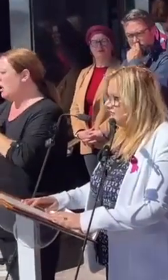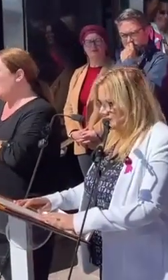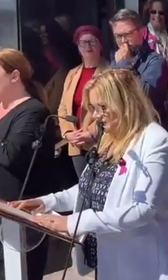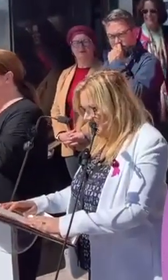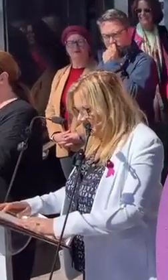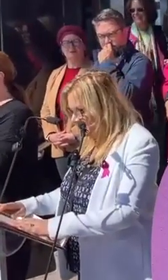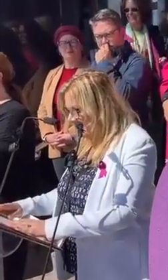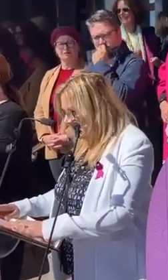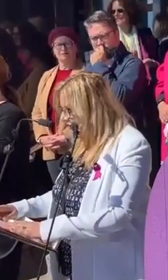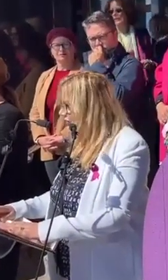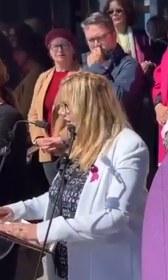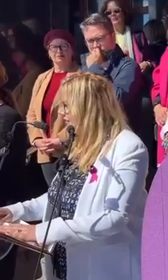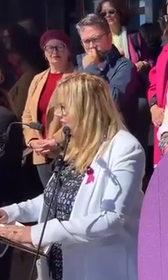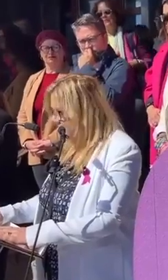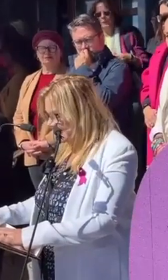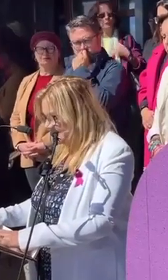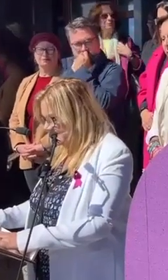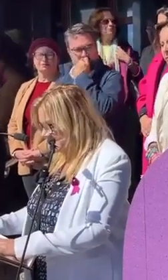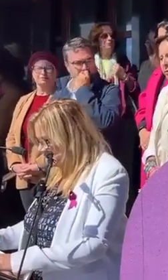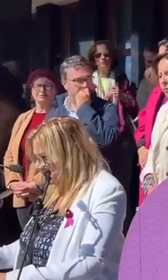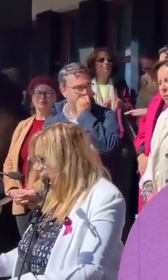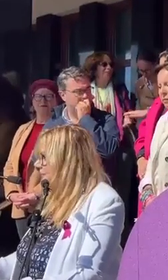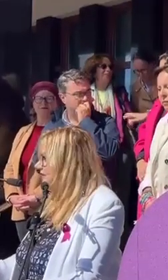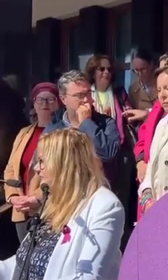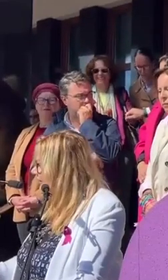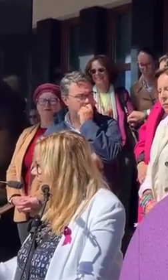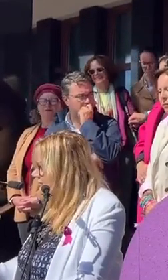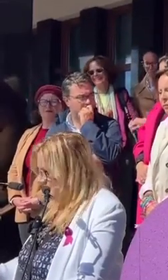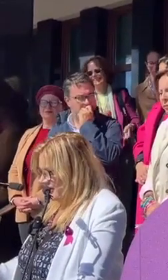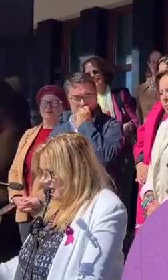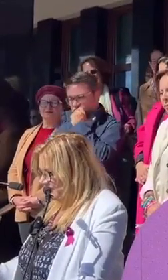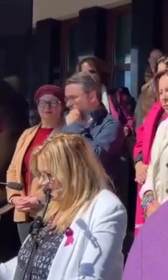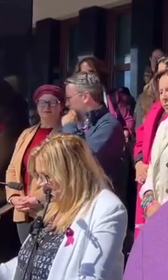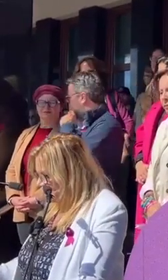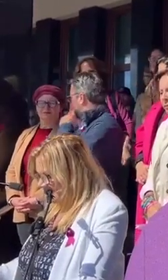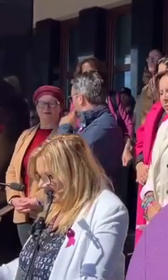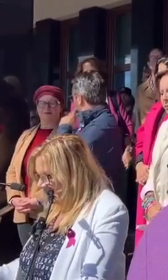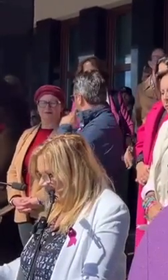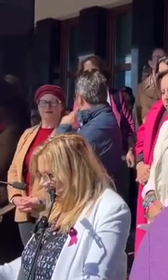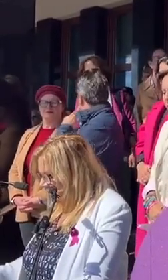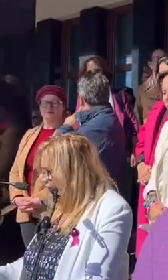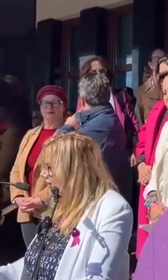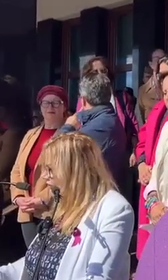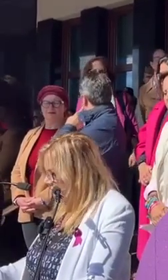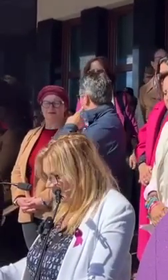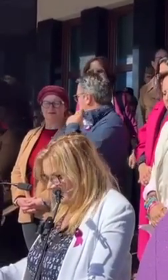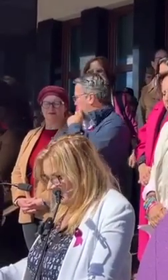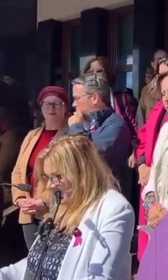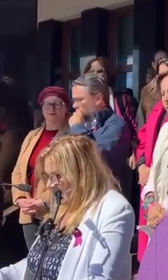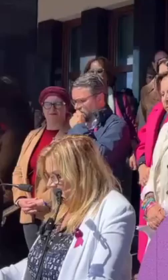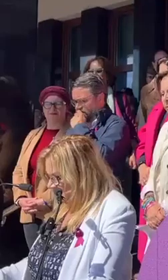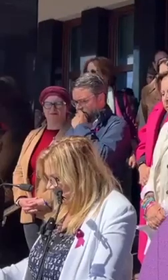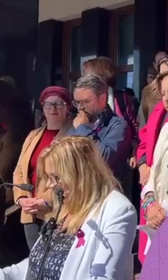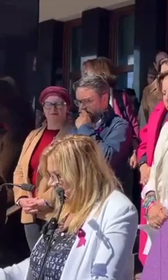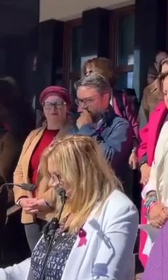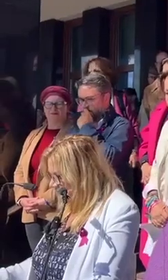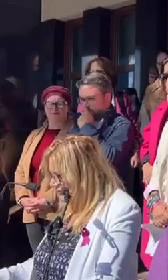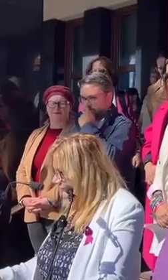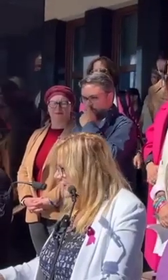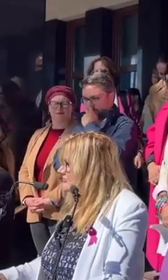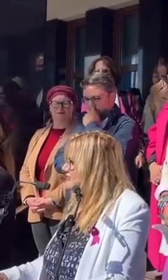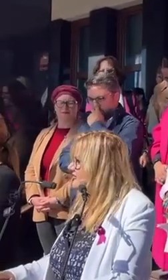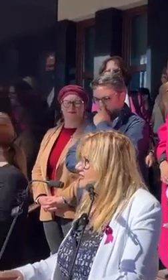la aprobación de una futura ley orgánica de representación paritaria y presencia equilibrada de mujeres y hombres, e impulsar